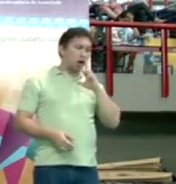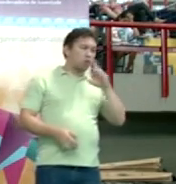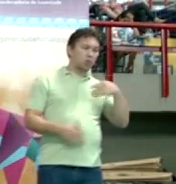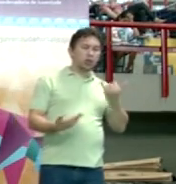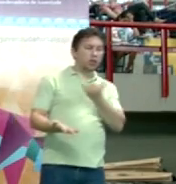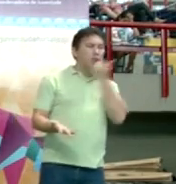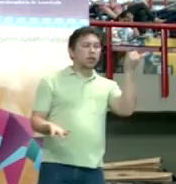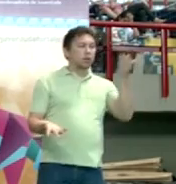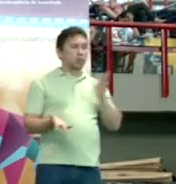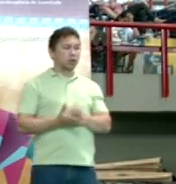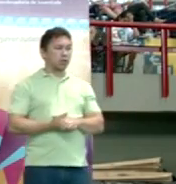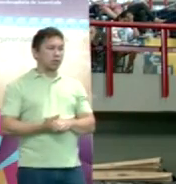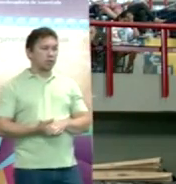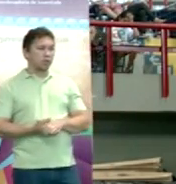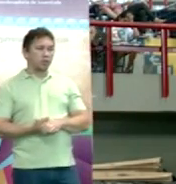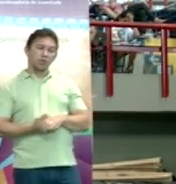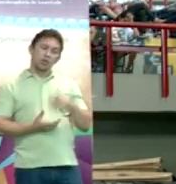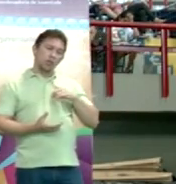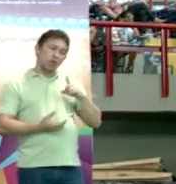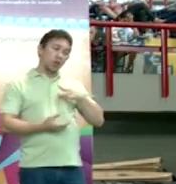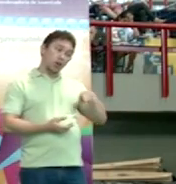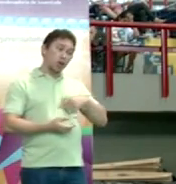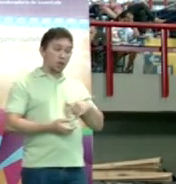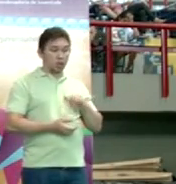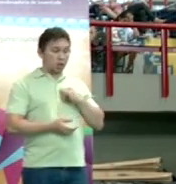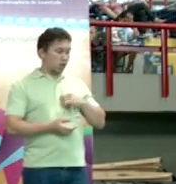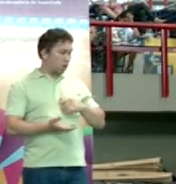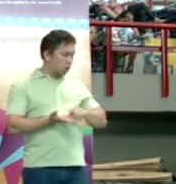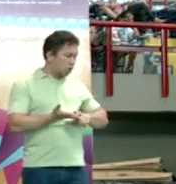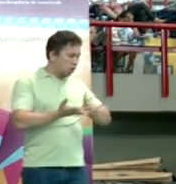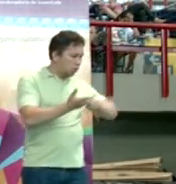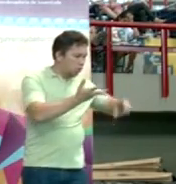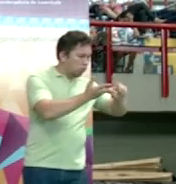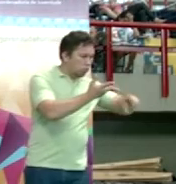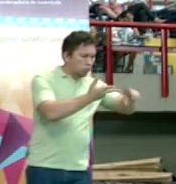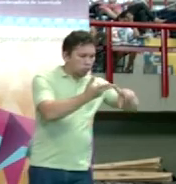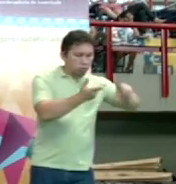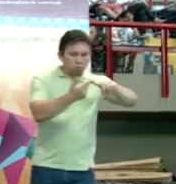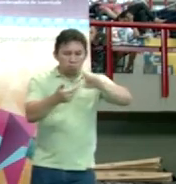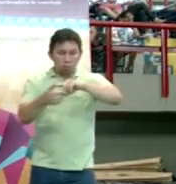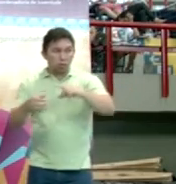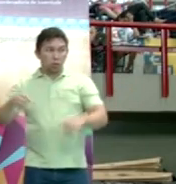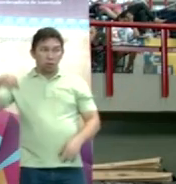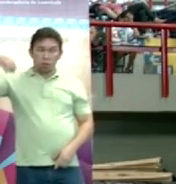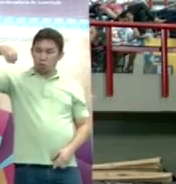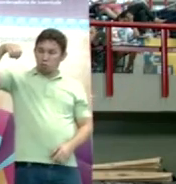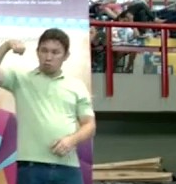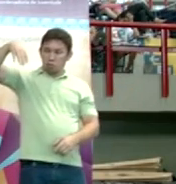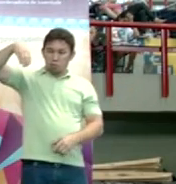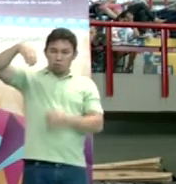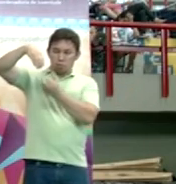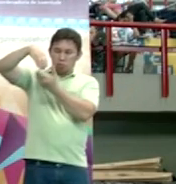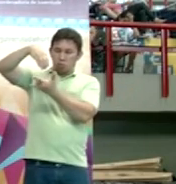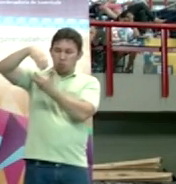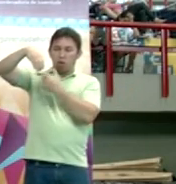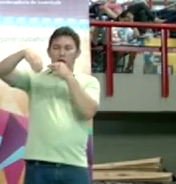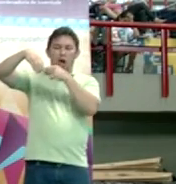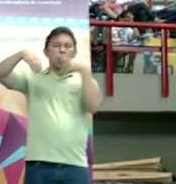Depende. Em cada caso você deve estudar. Agora, uma coisa eu sei. A lâmpada que brilha mais é aquela que tem